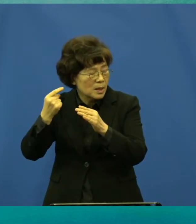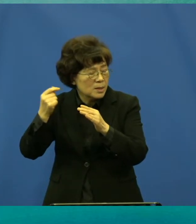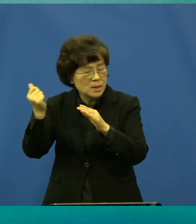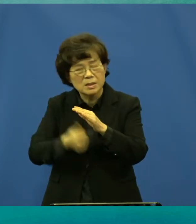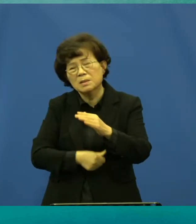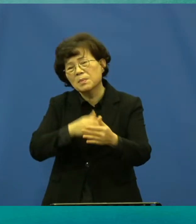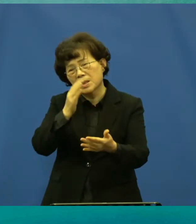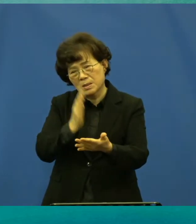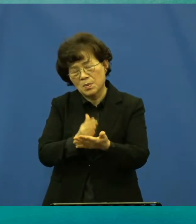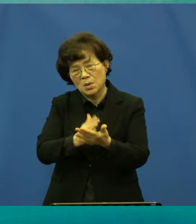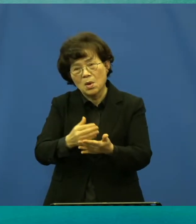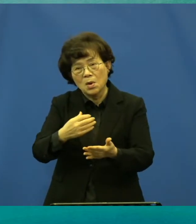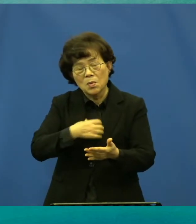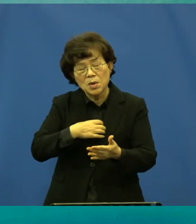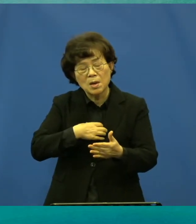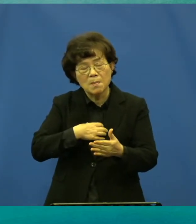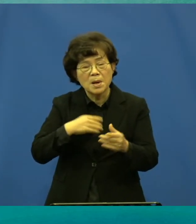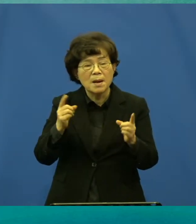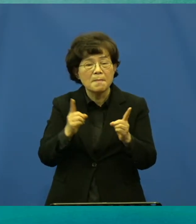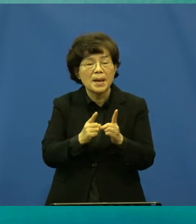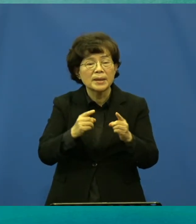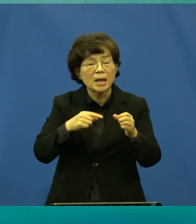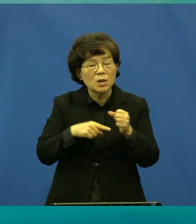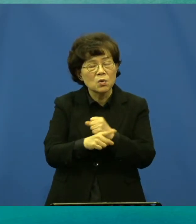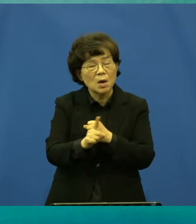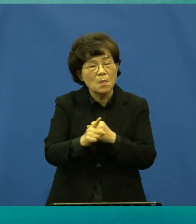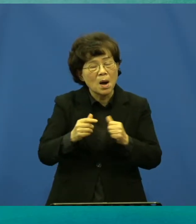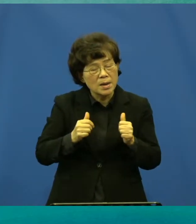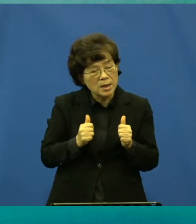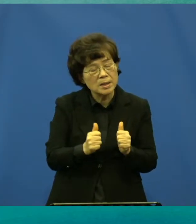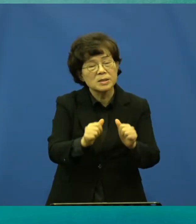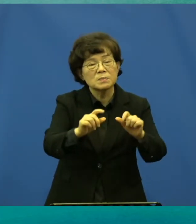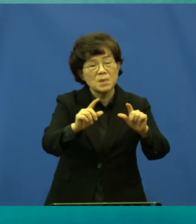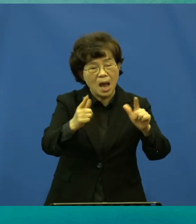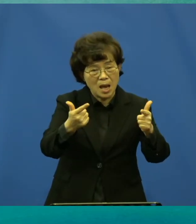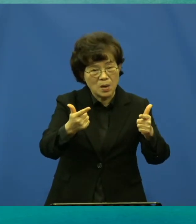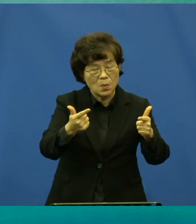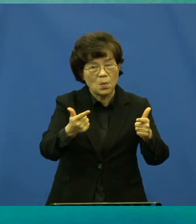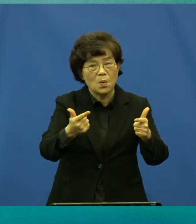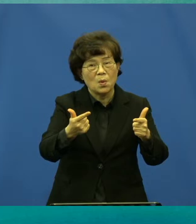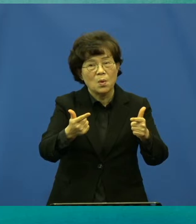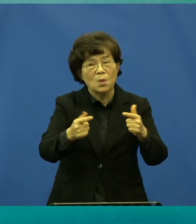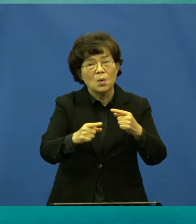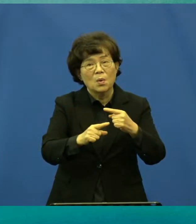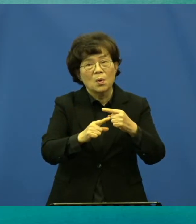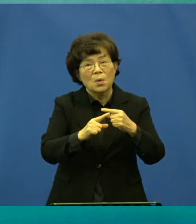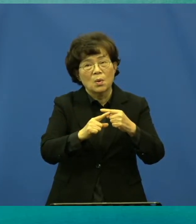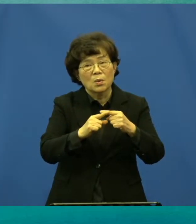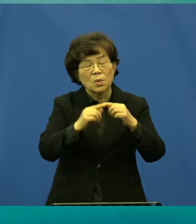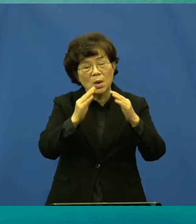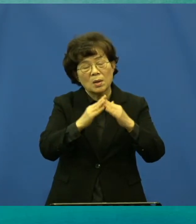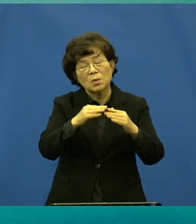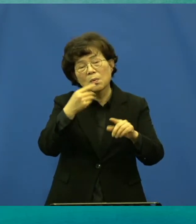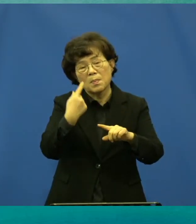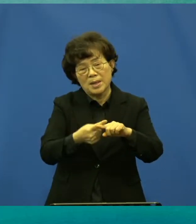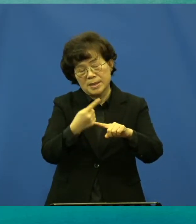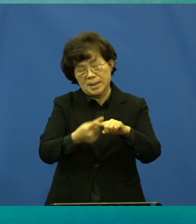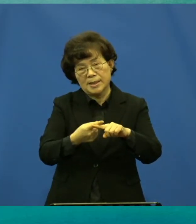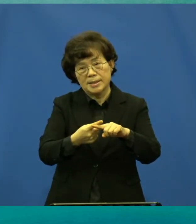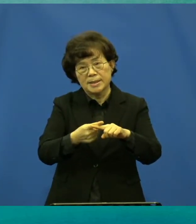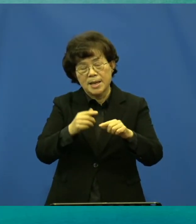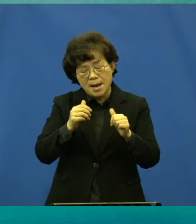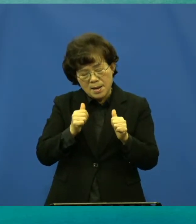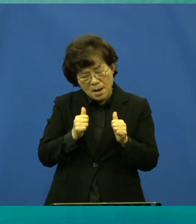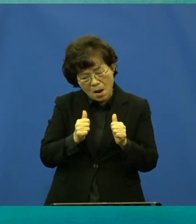순간에 빠집니까? 열심 부족 아닙니다. 한국 교회도 마찬가지, 대부분의 교회도 마찬가지.